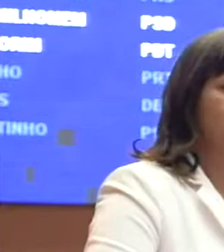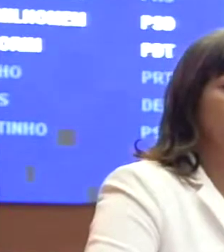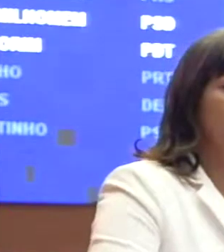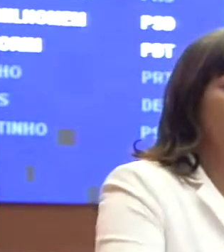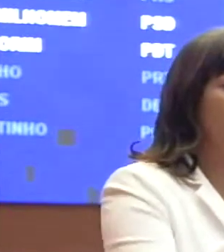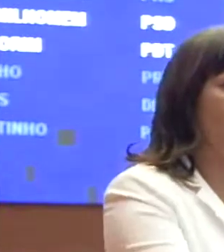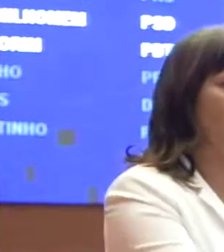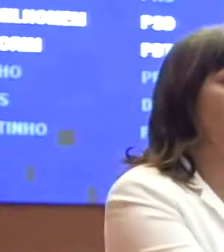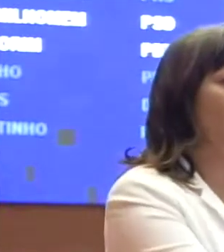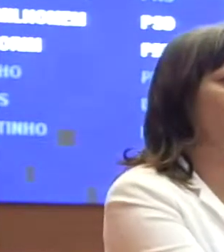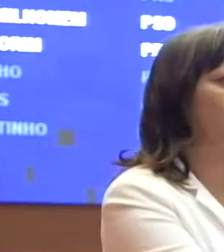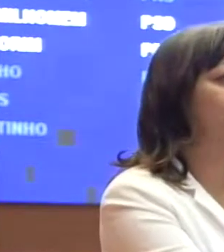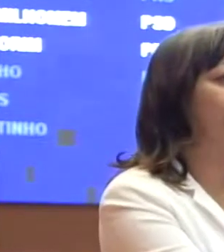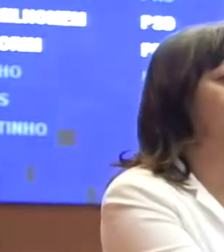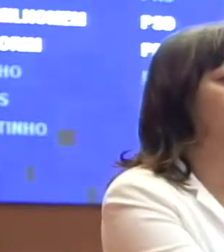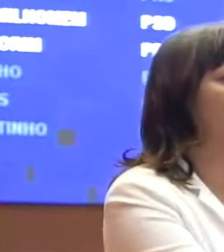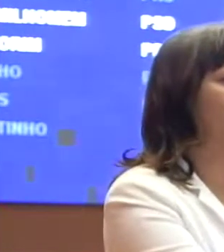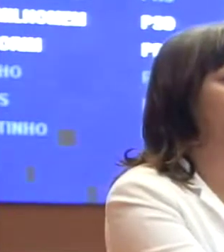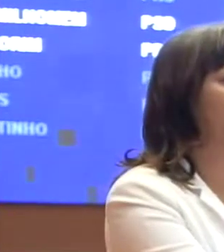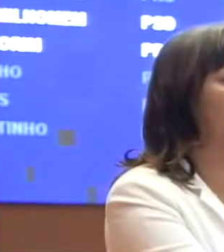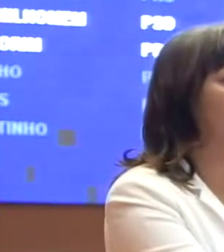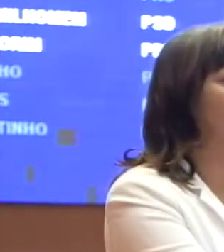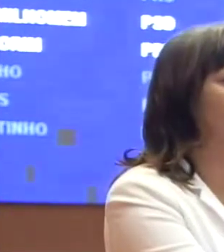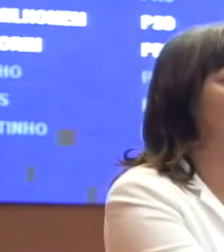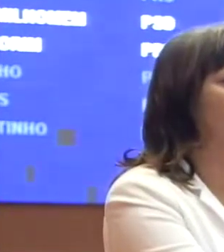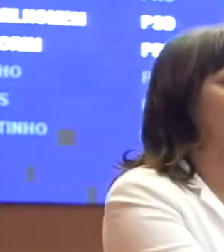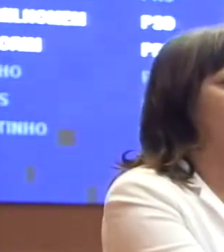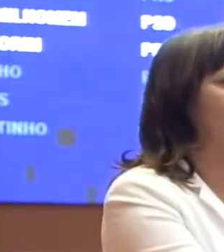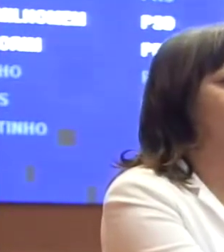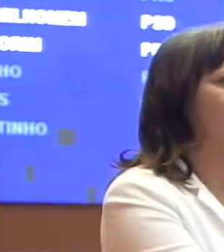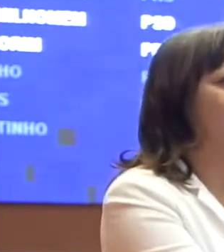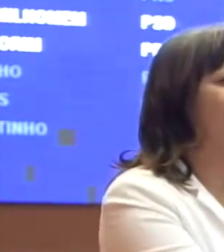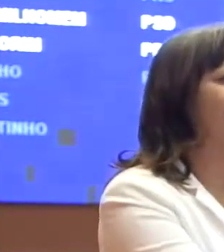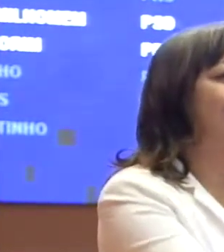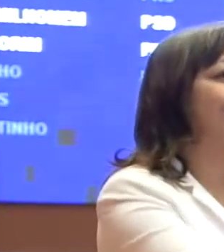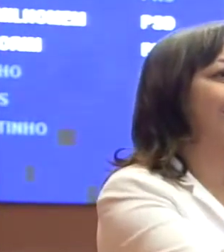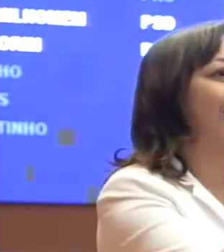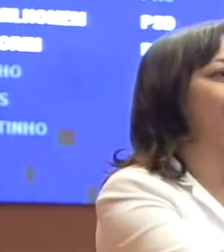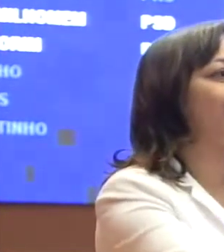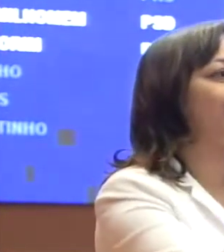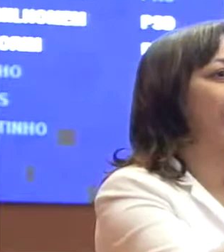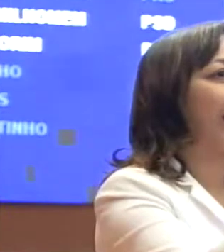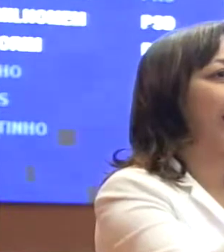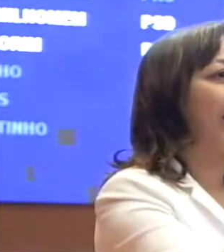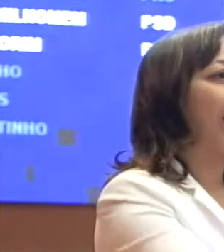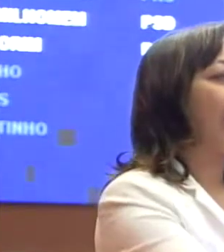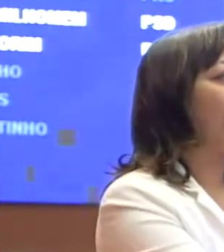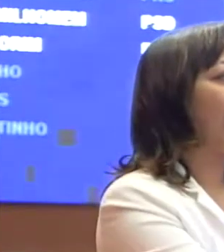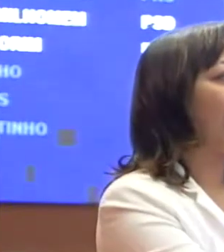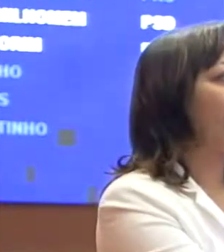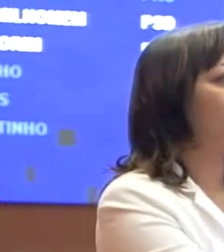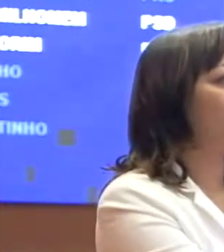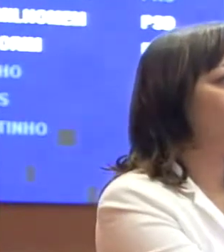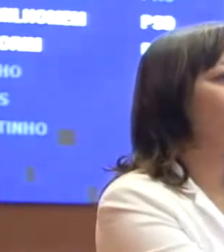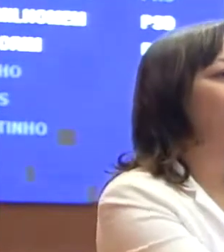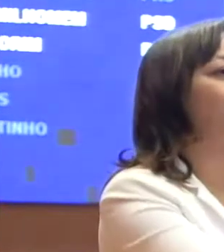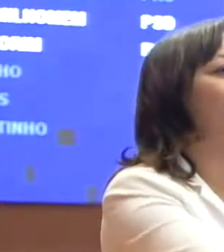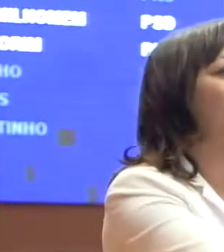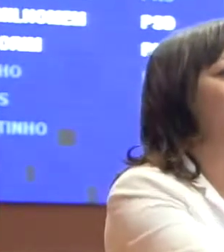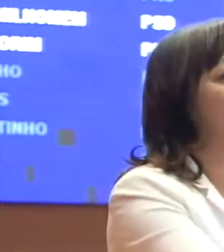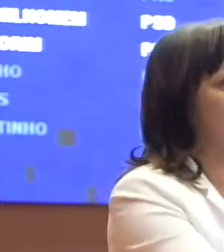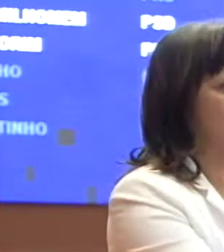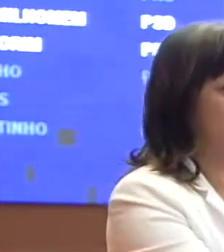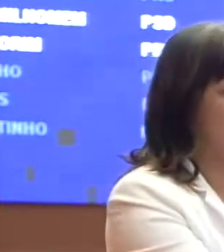sempre os dados que são apresentados, eles são necessariamente eu diria,